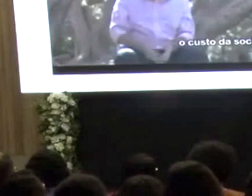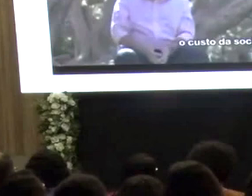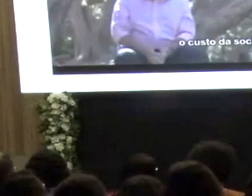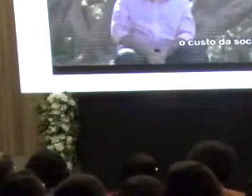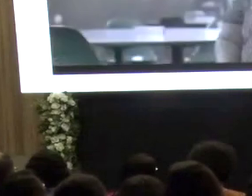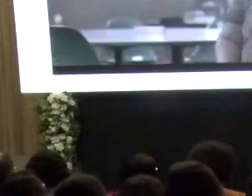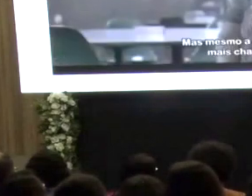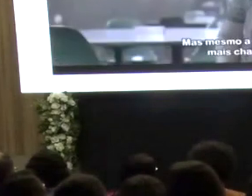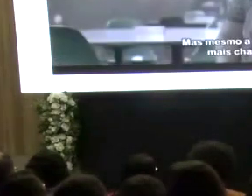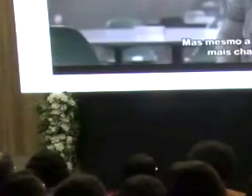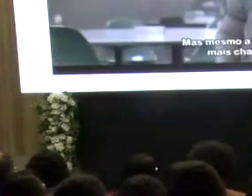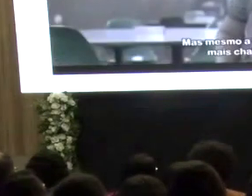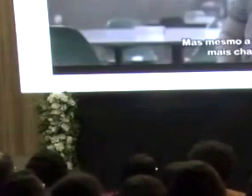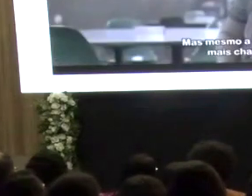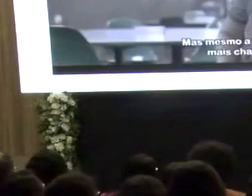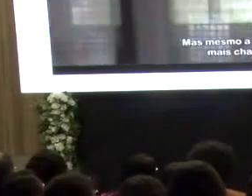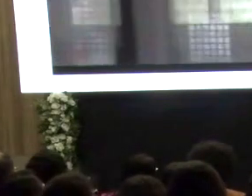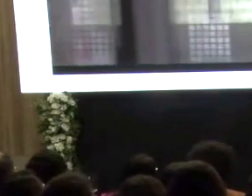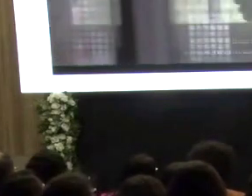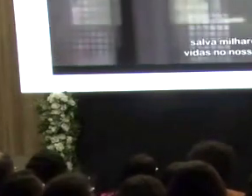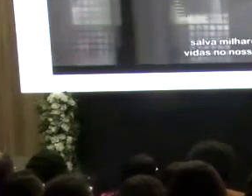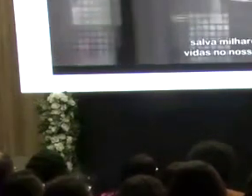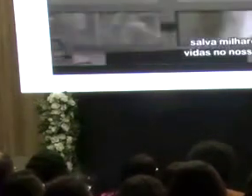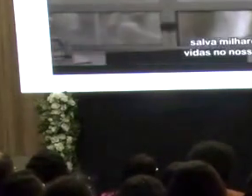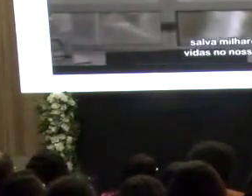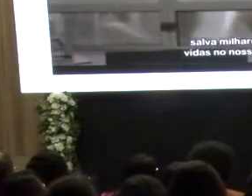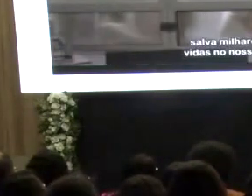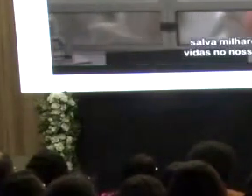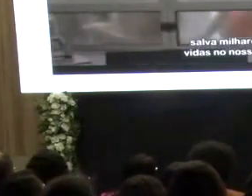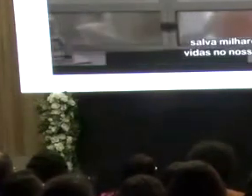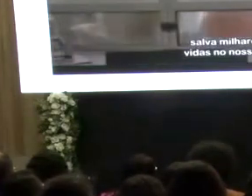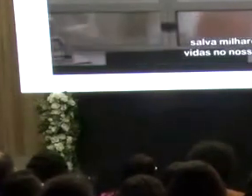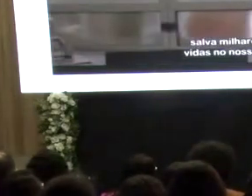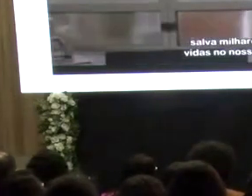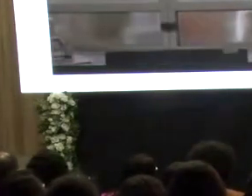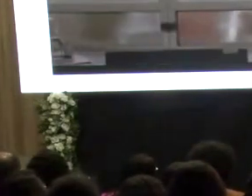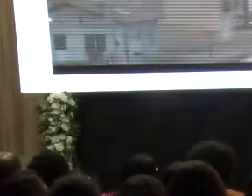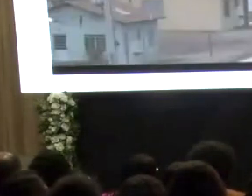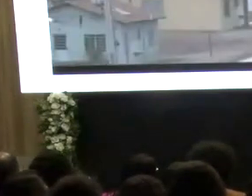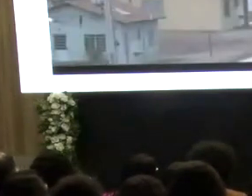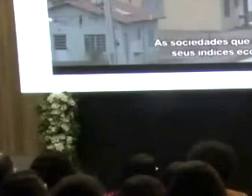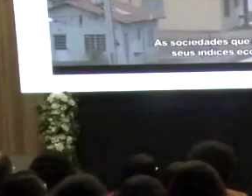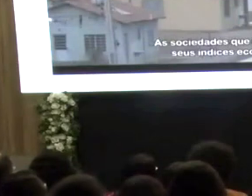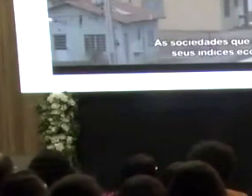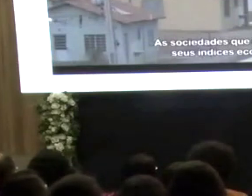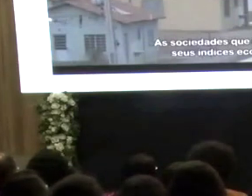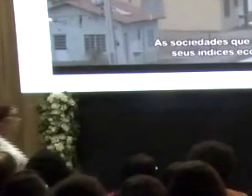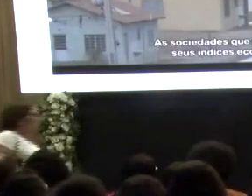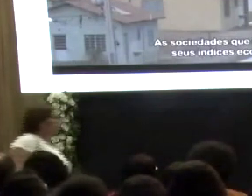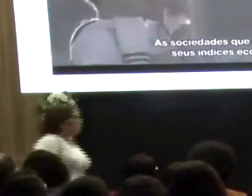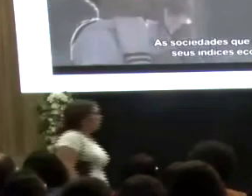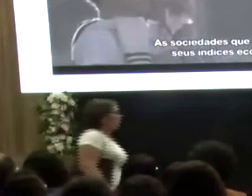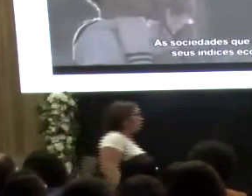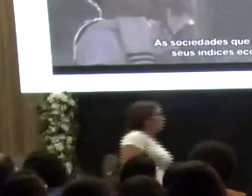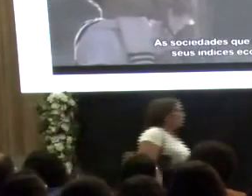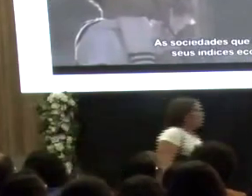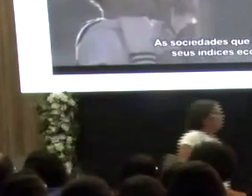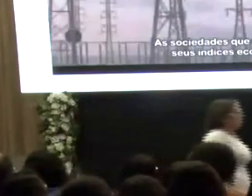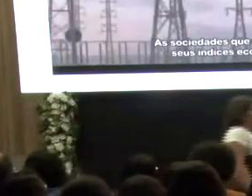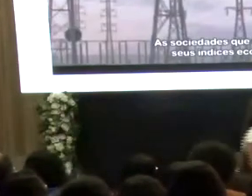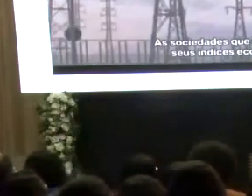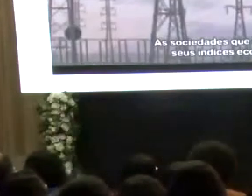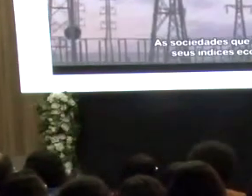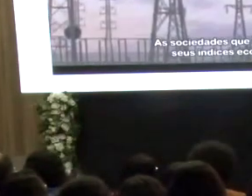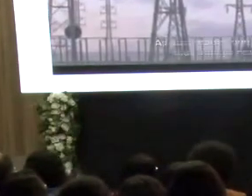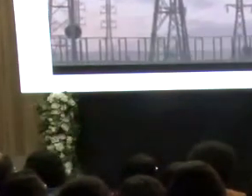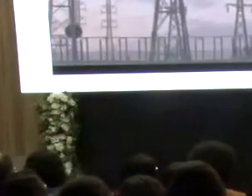da sociedade. A mesma escola mais chata salva milhares de vidas no nosso país. As sociedades que melhoraram seus